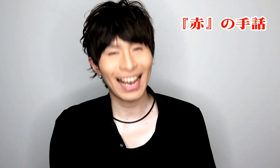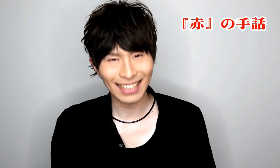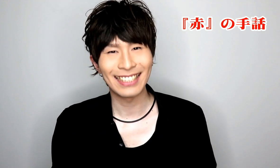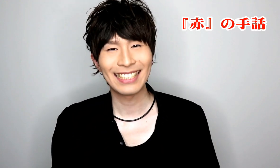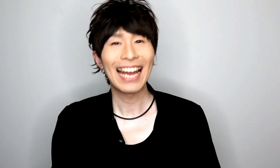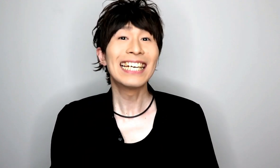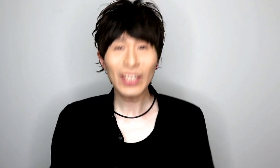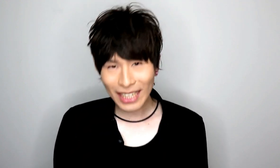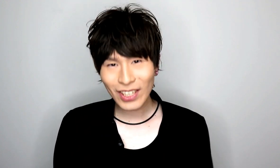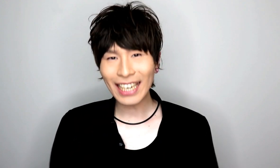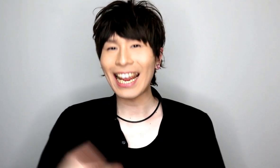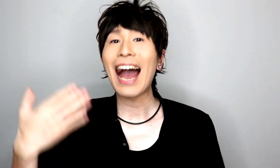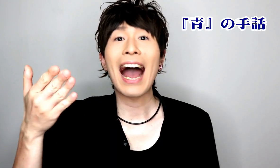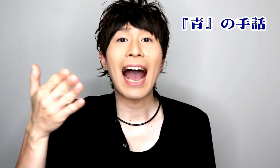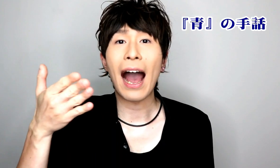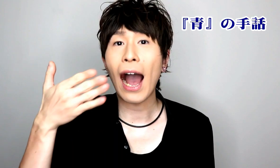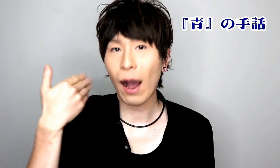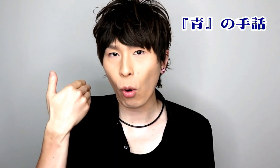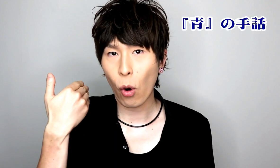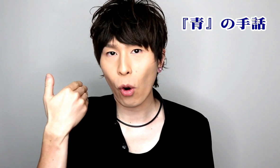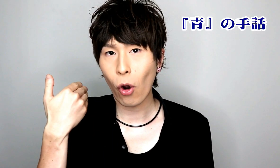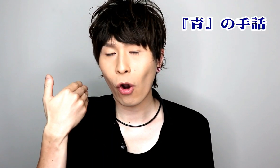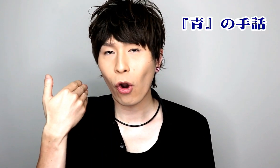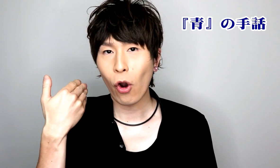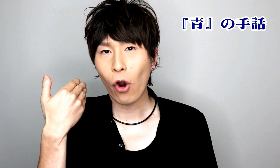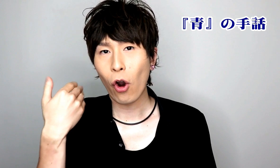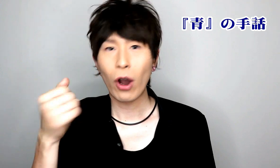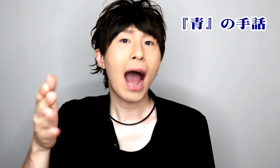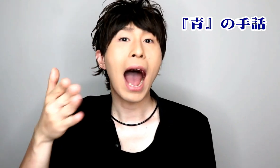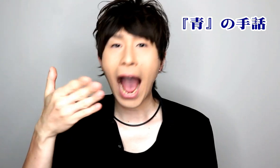い、そして次青、青